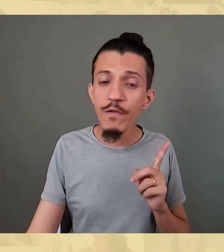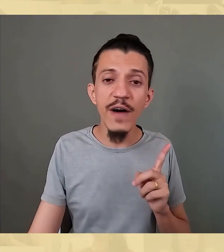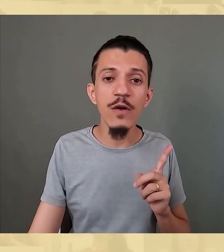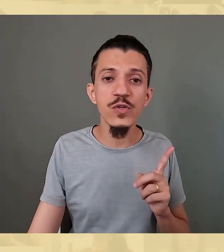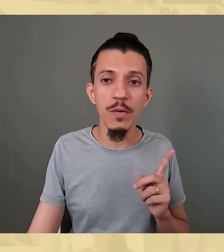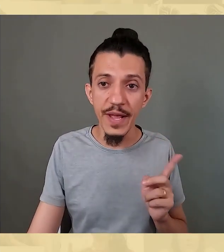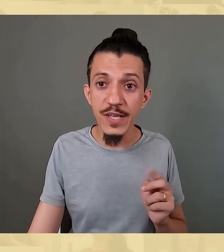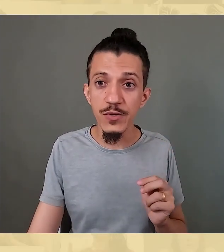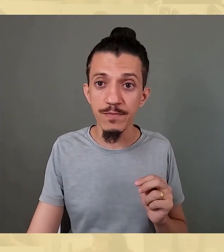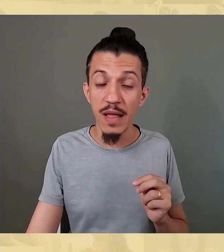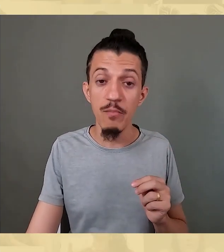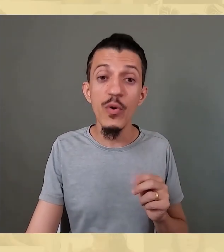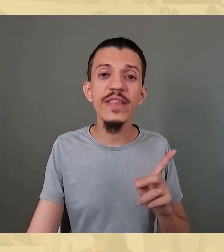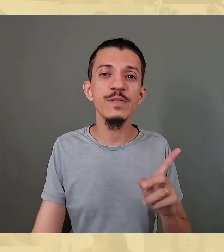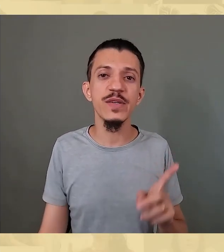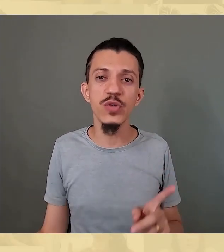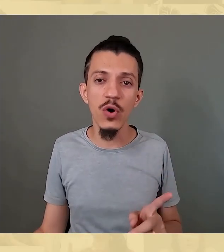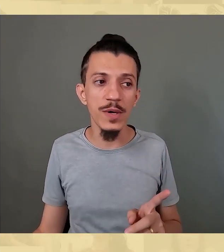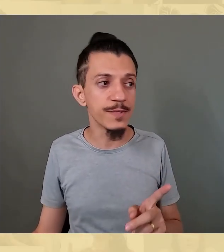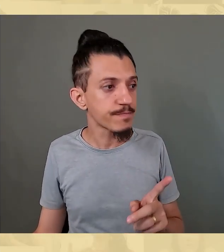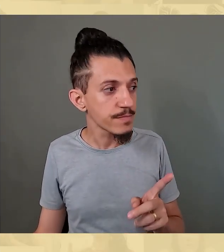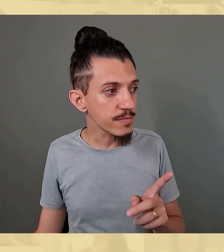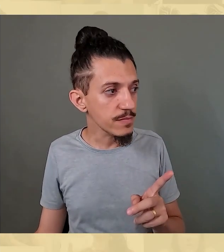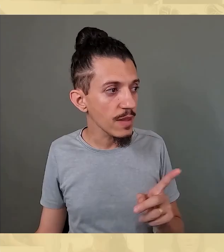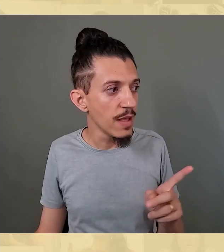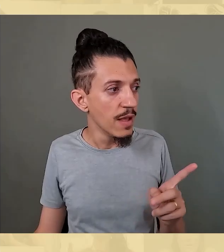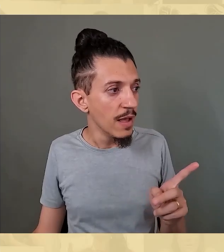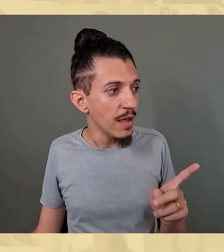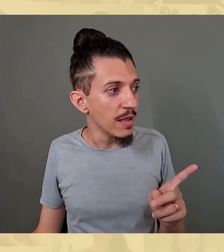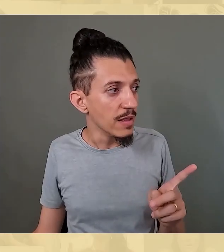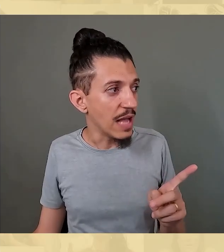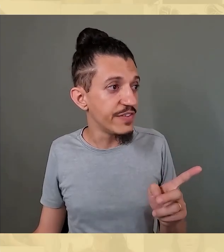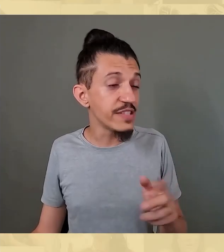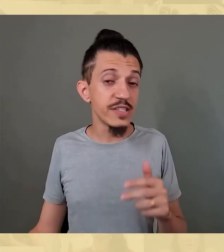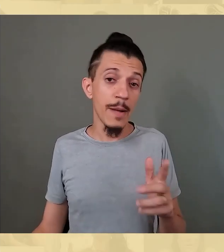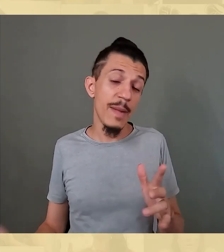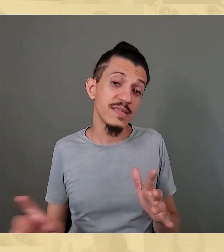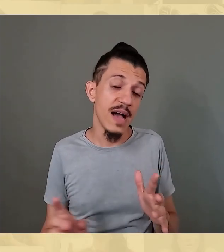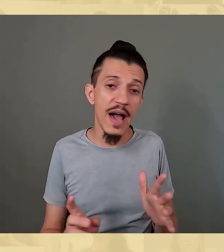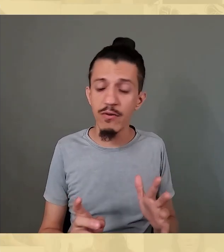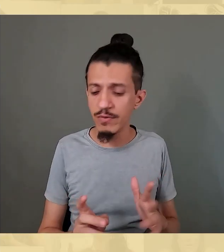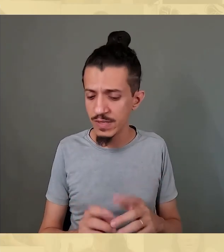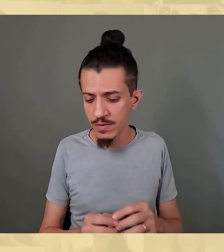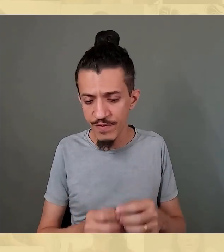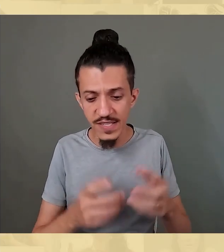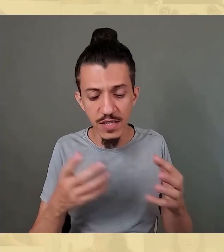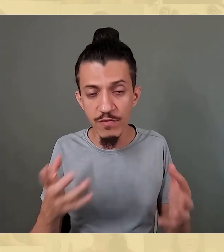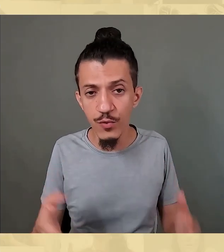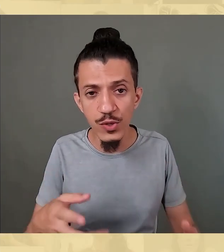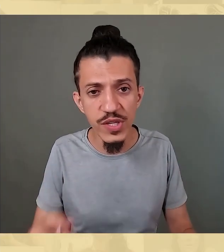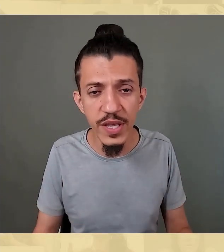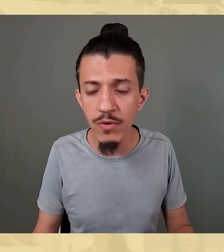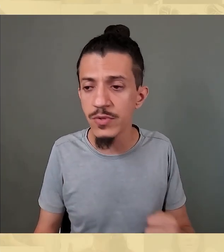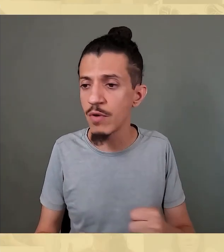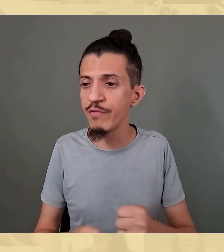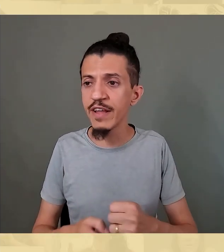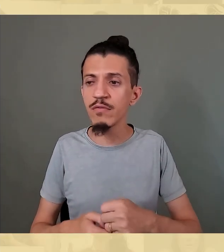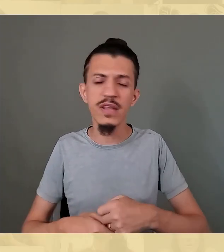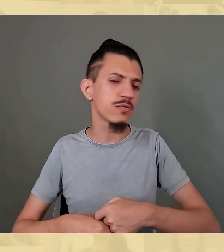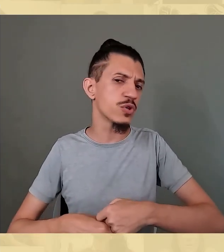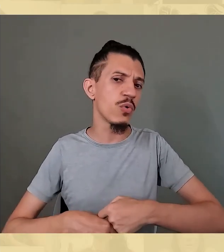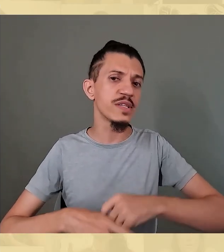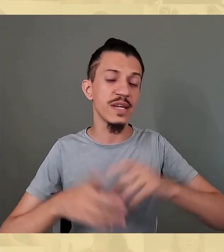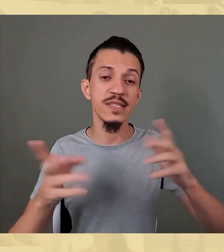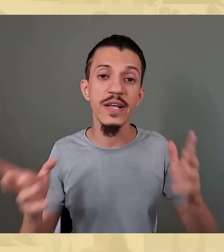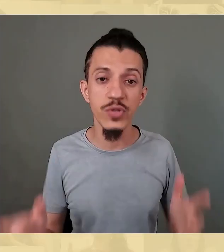Quando eu falo sobre isso, muitas pessoas às vezes já passaram, estão fazendo cursinhos ou vendo um